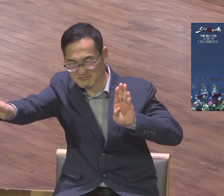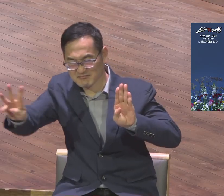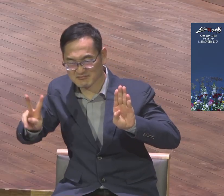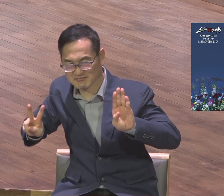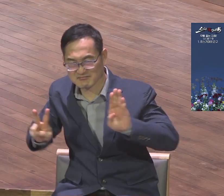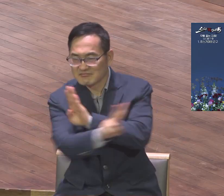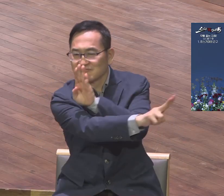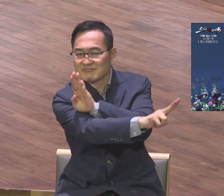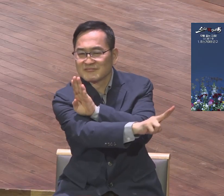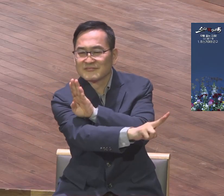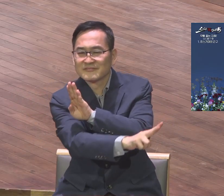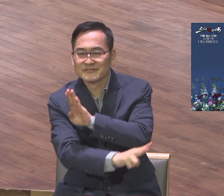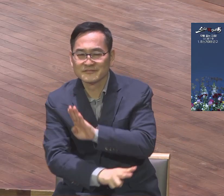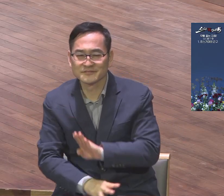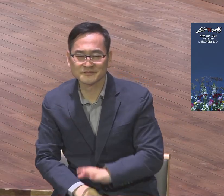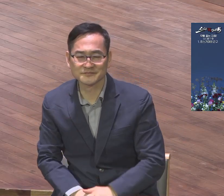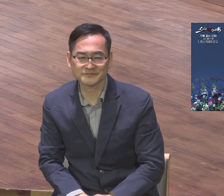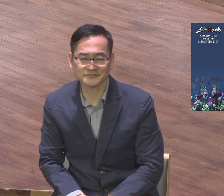성을 탈출합니다.